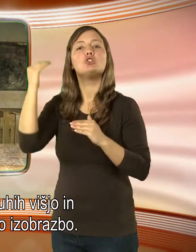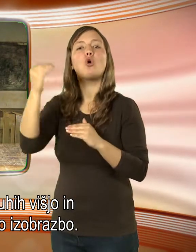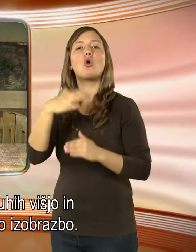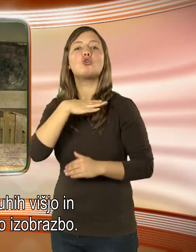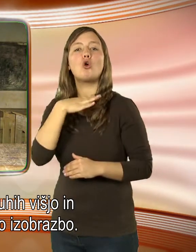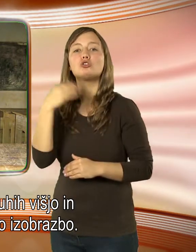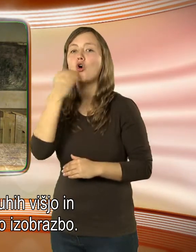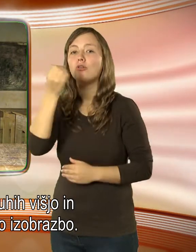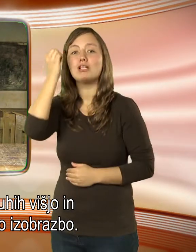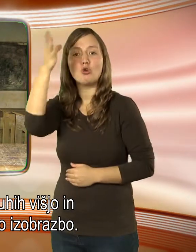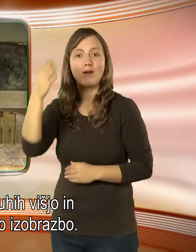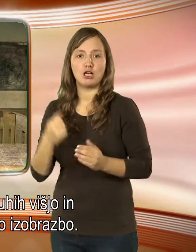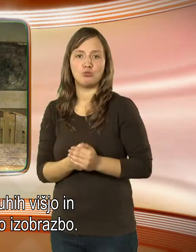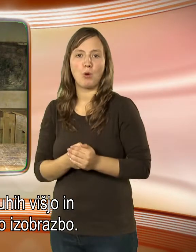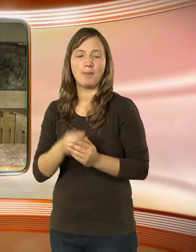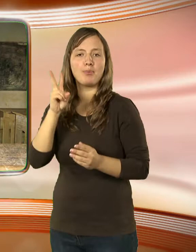visokošolsko izobrazbo.